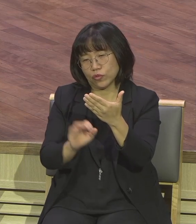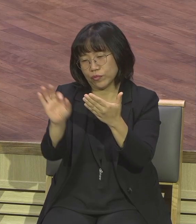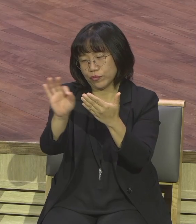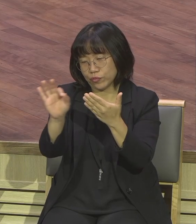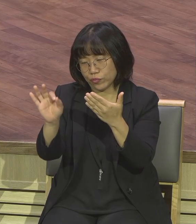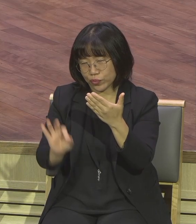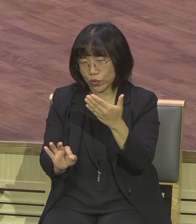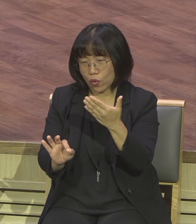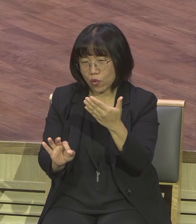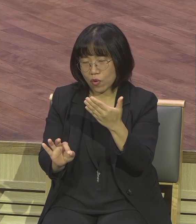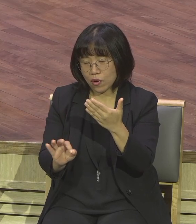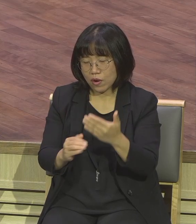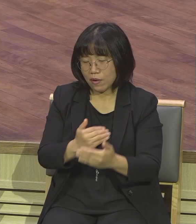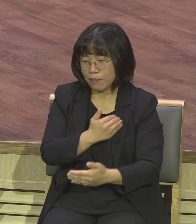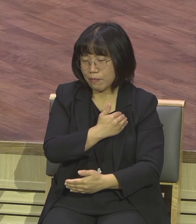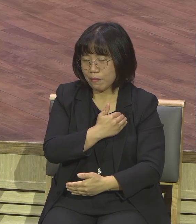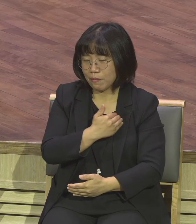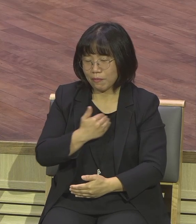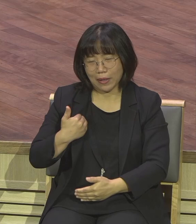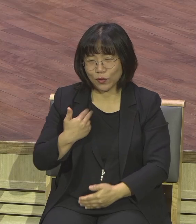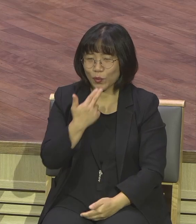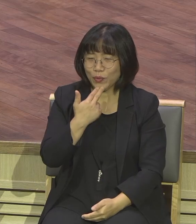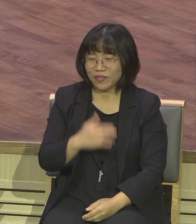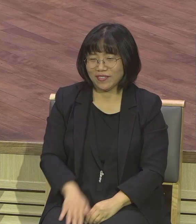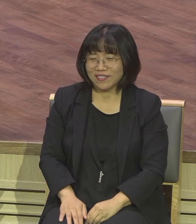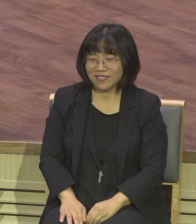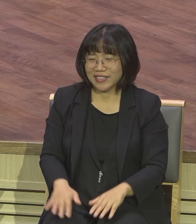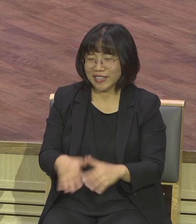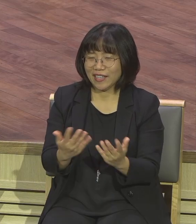99% 자기 만족이 없어요. 없다고 통계가 나와